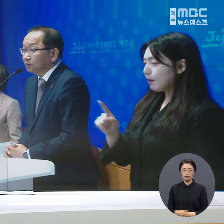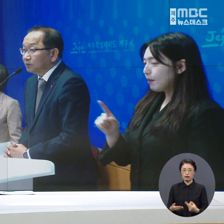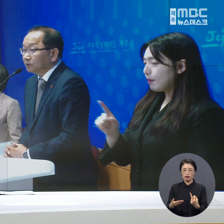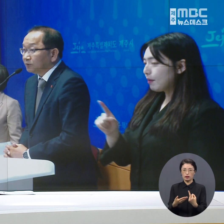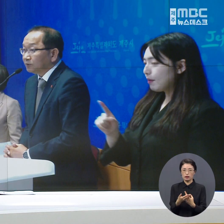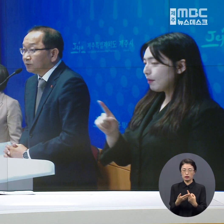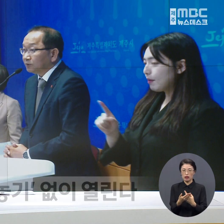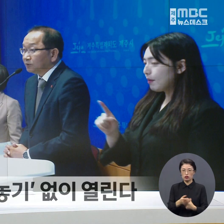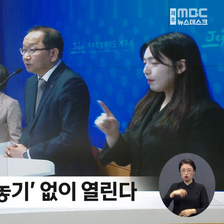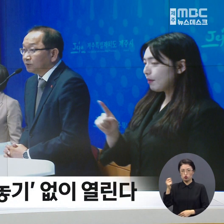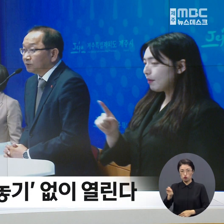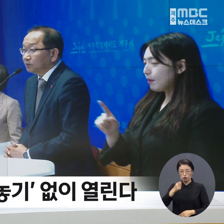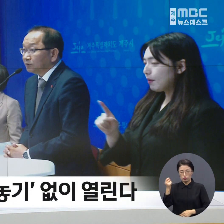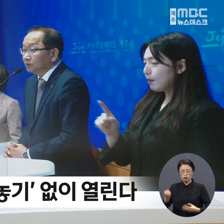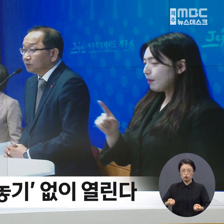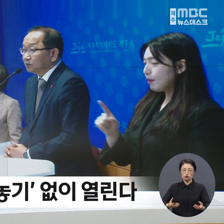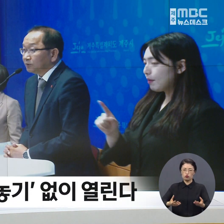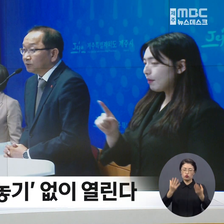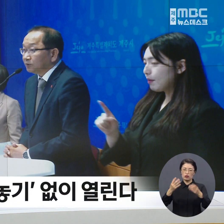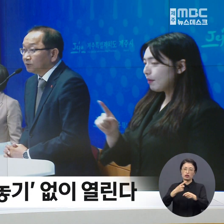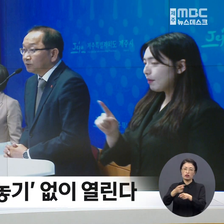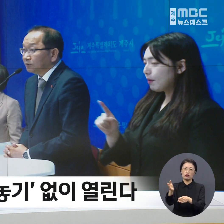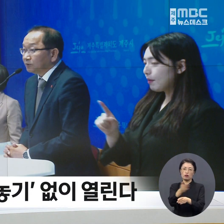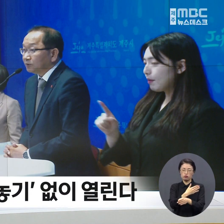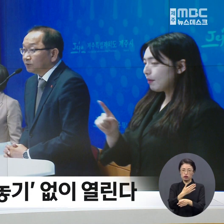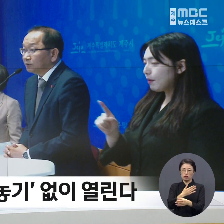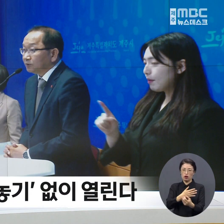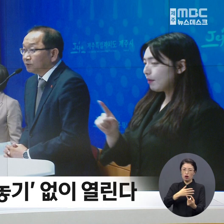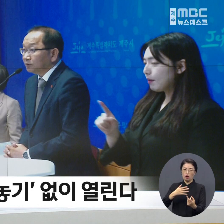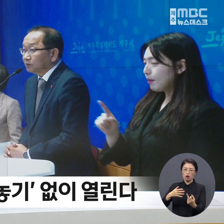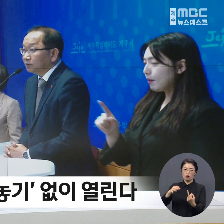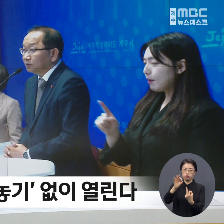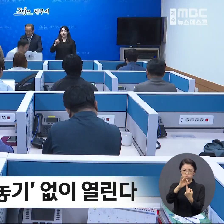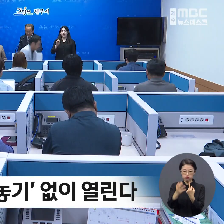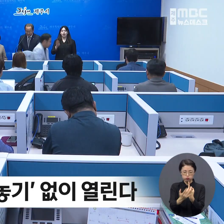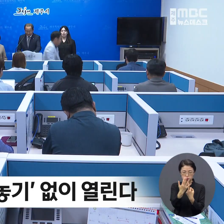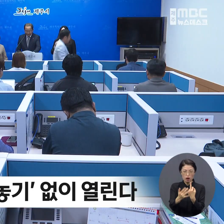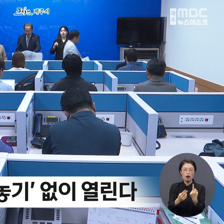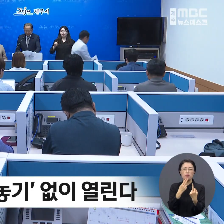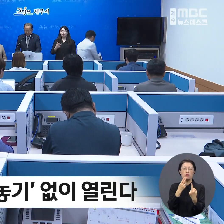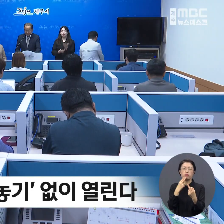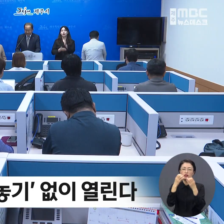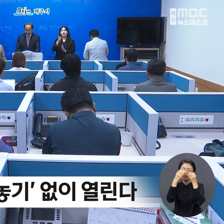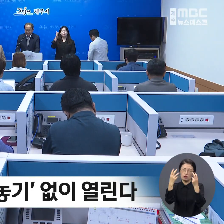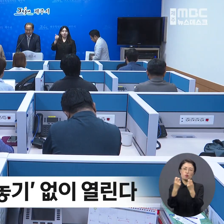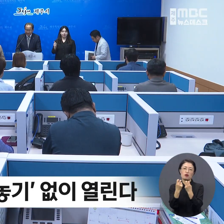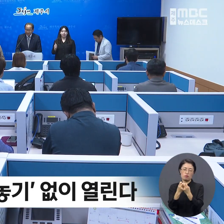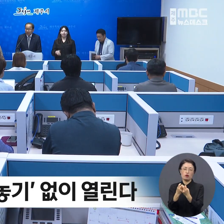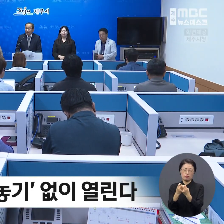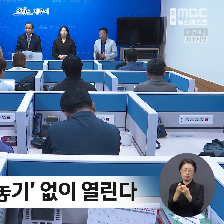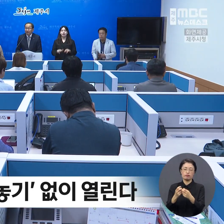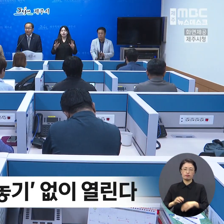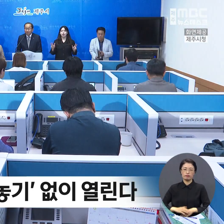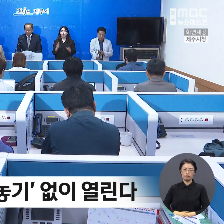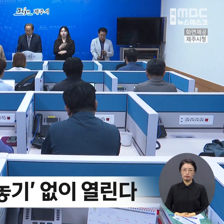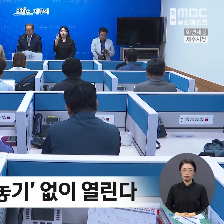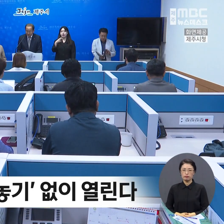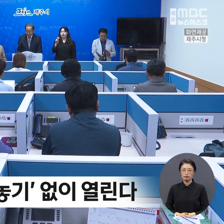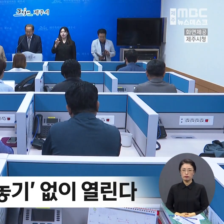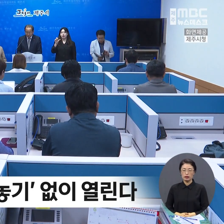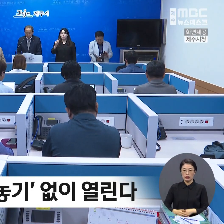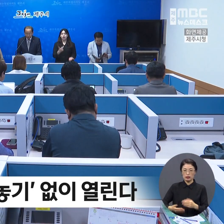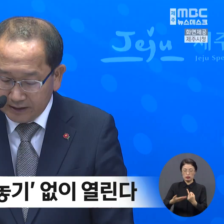제주 들풋축제가 내년부터 블록 행사를 제외하고 새롭게 열립니다. 강병삼 제주시장은 기자회견을